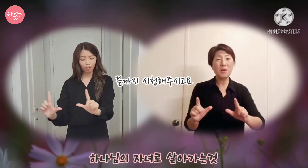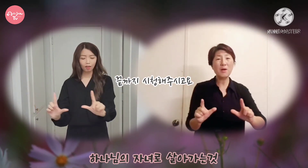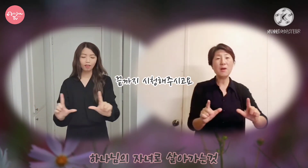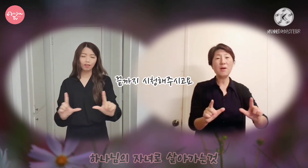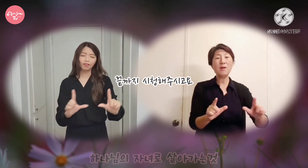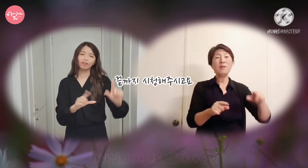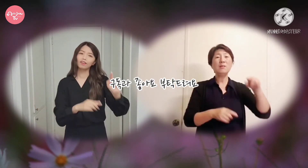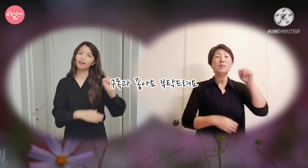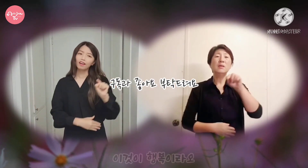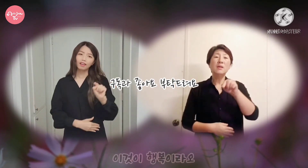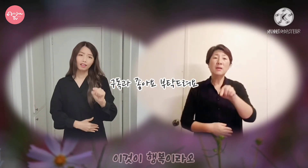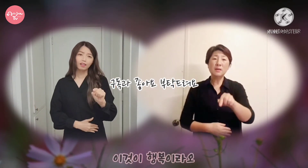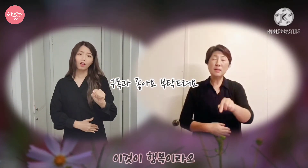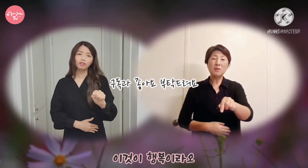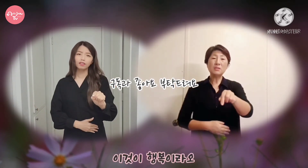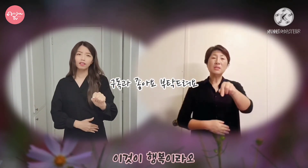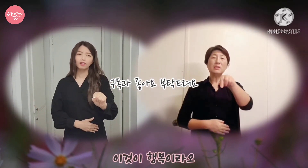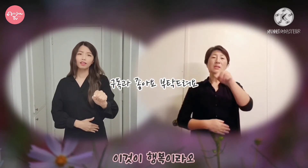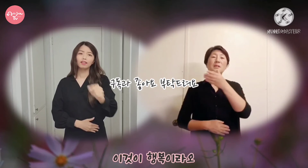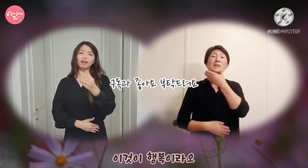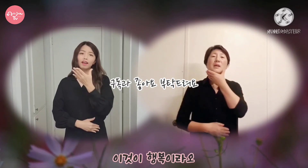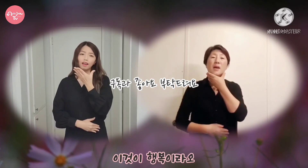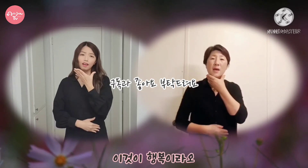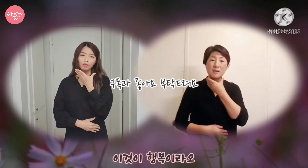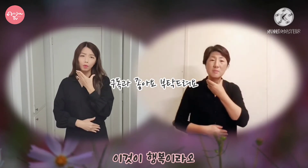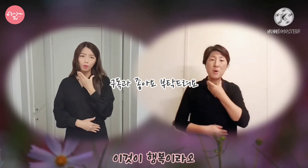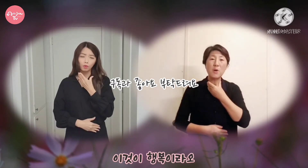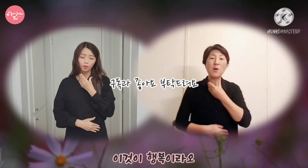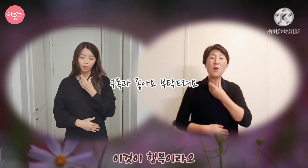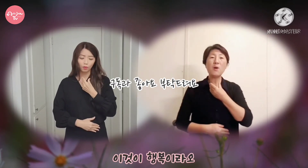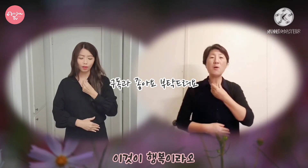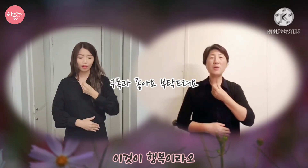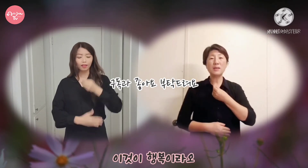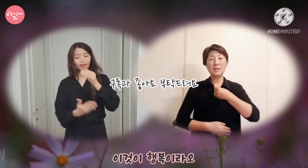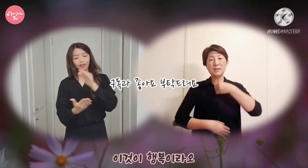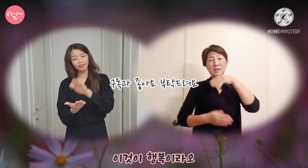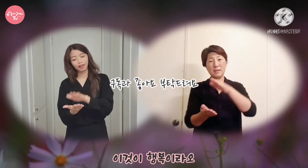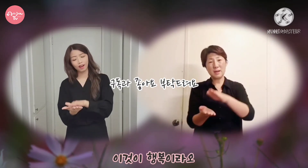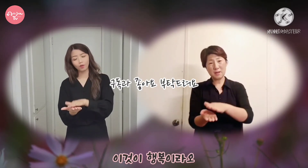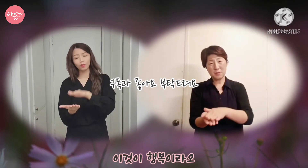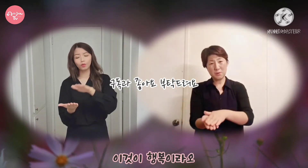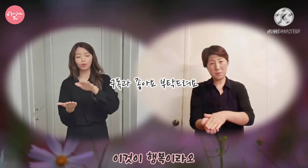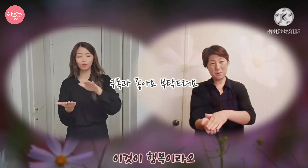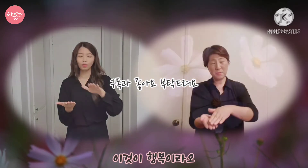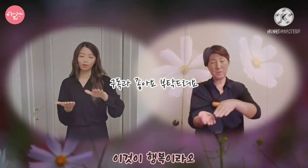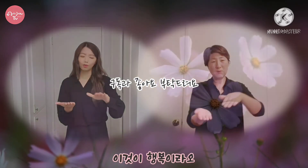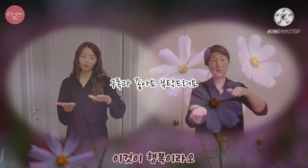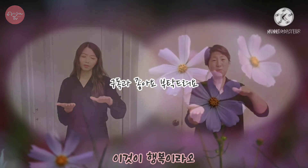구독과 좋아요 꼭 눌러주세요. 감사합니다.